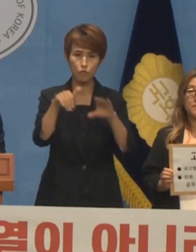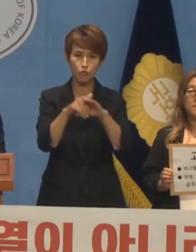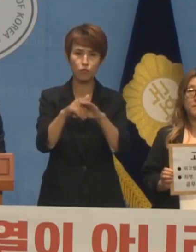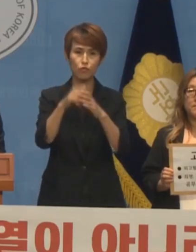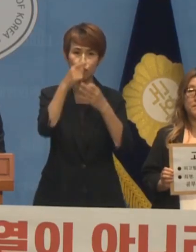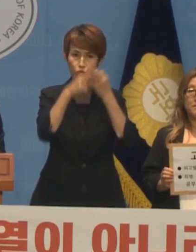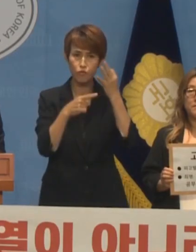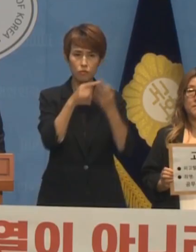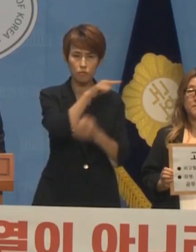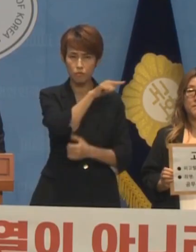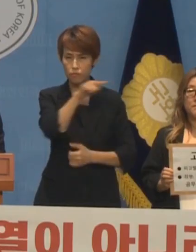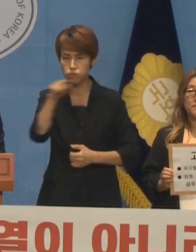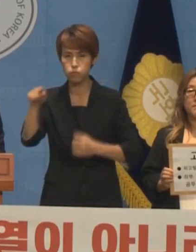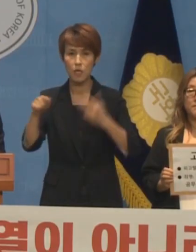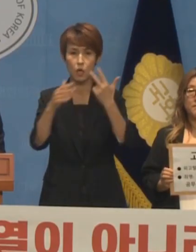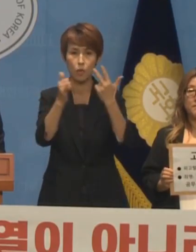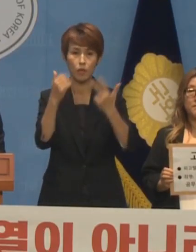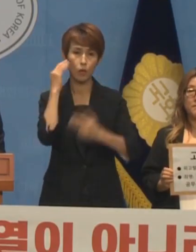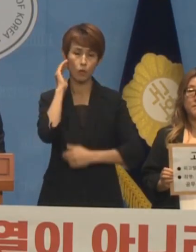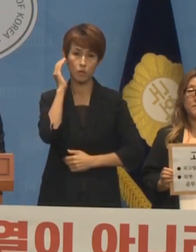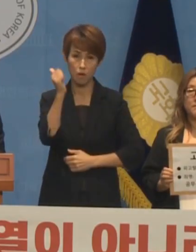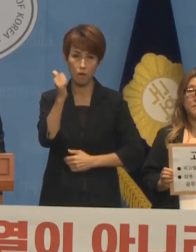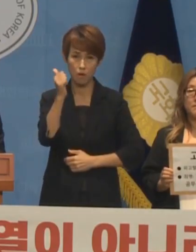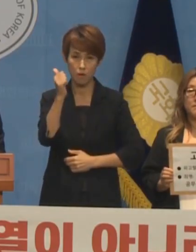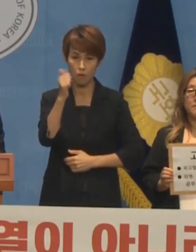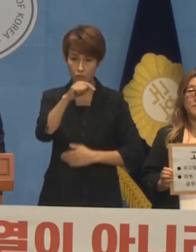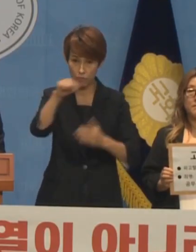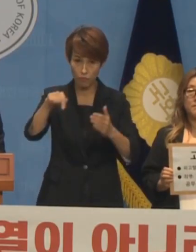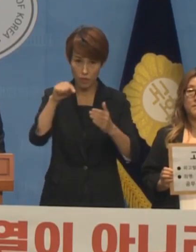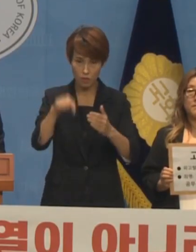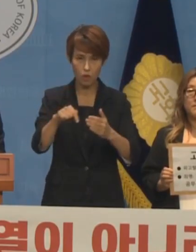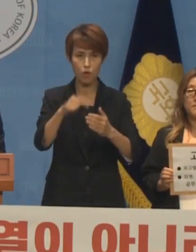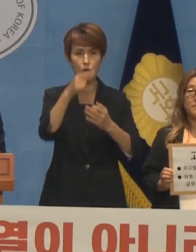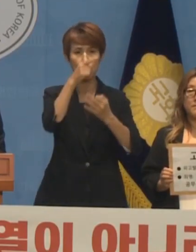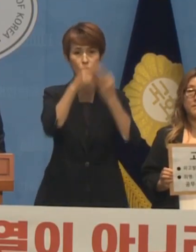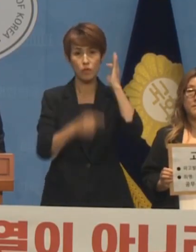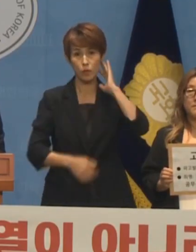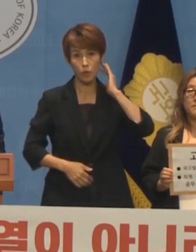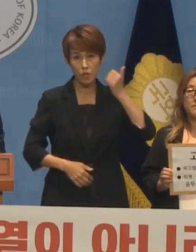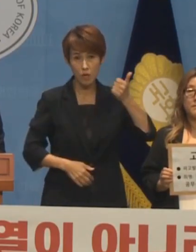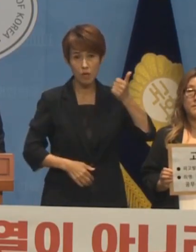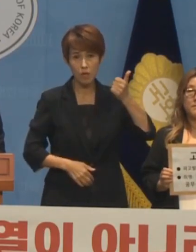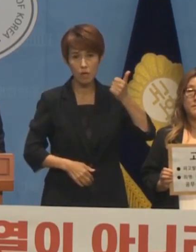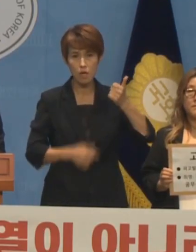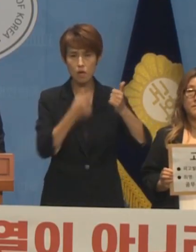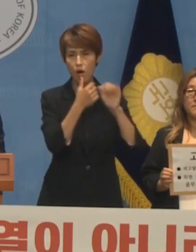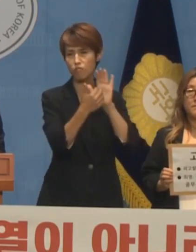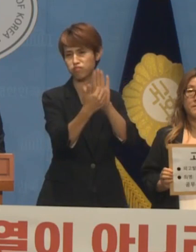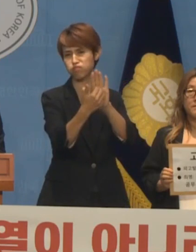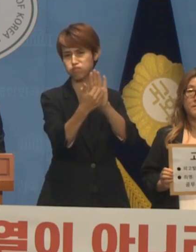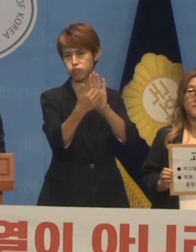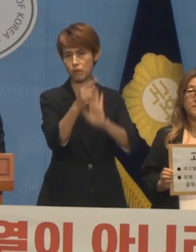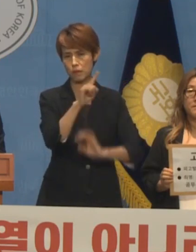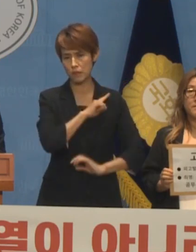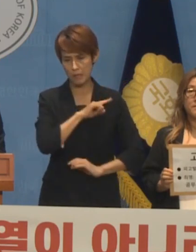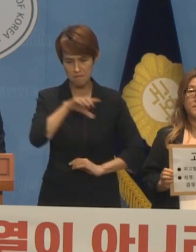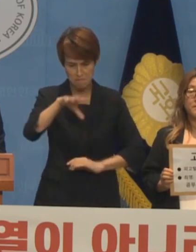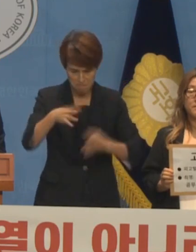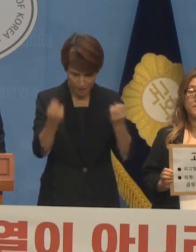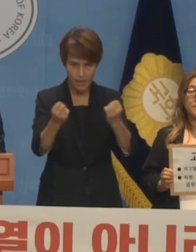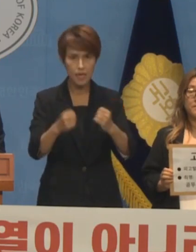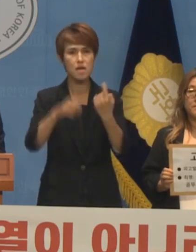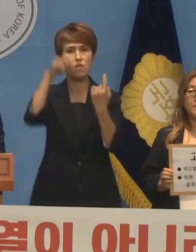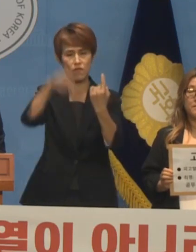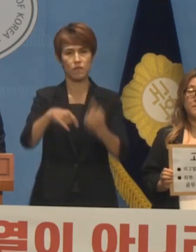등 총 7명의 모든 대통령을 통틀어서 윤석열 대통령은 가장 많은 법률안 거부권을